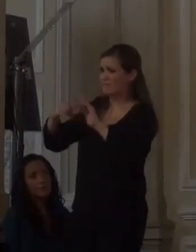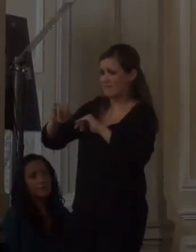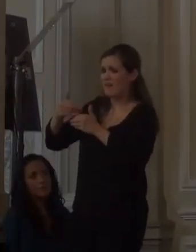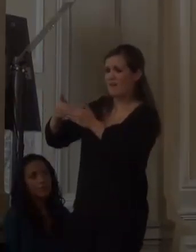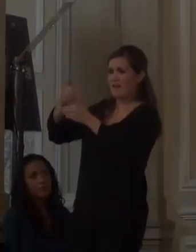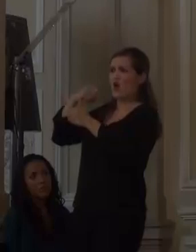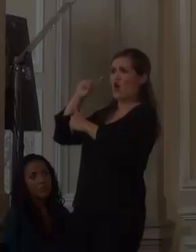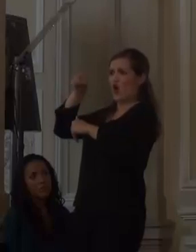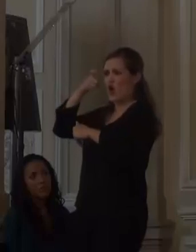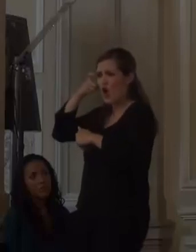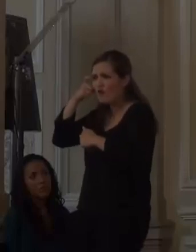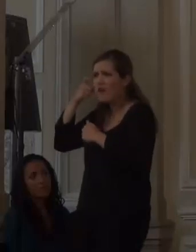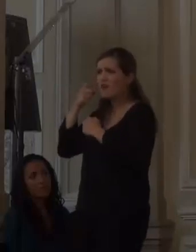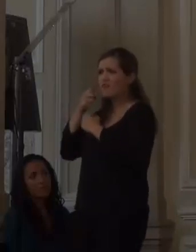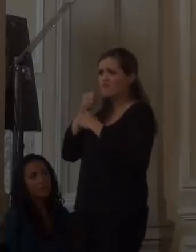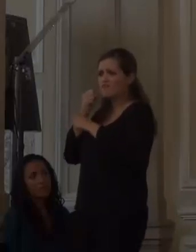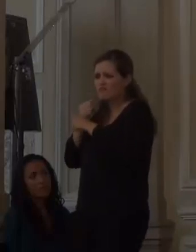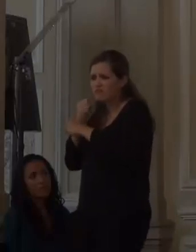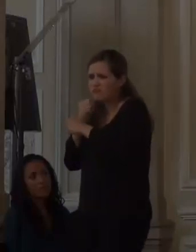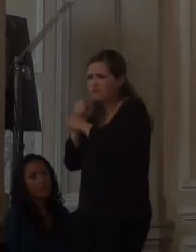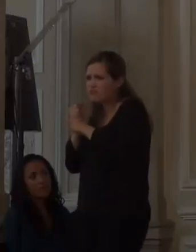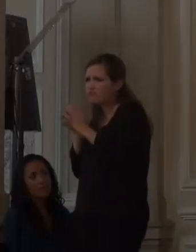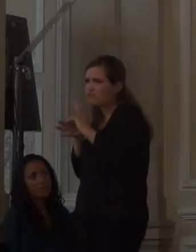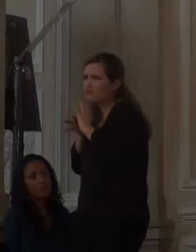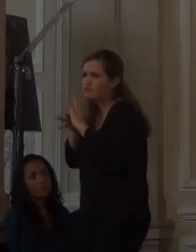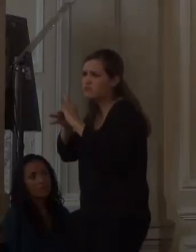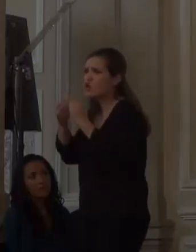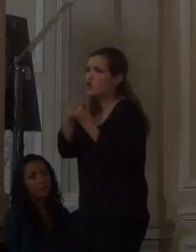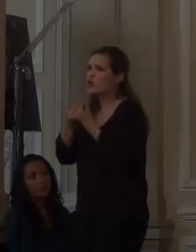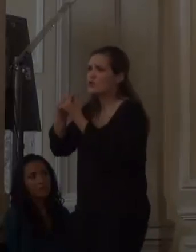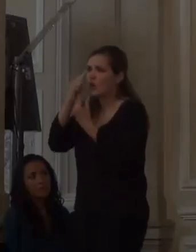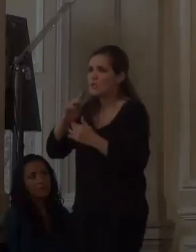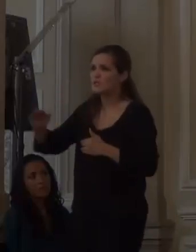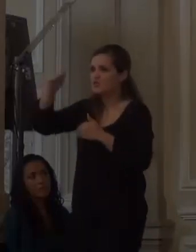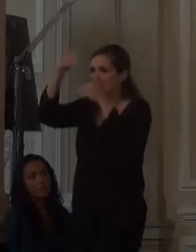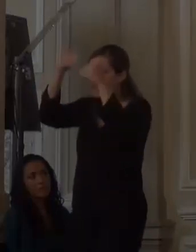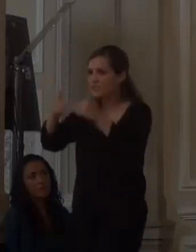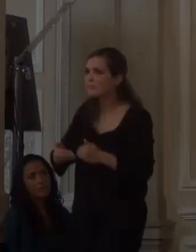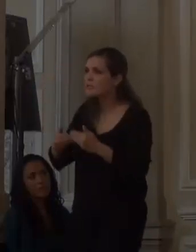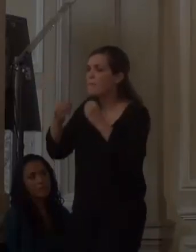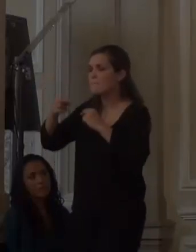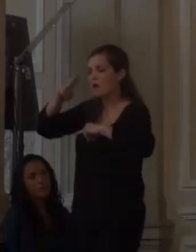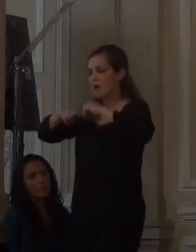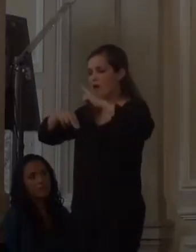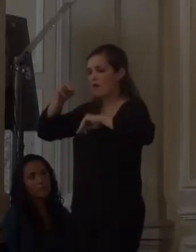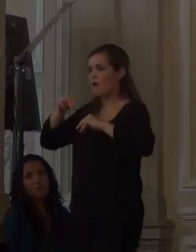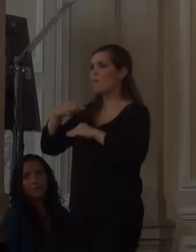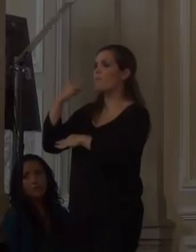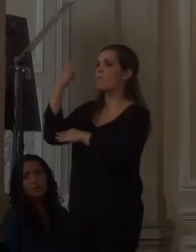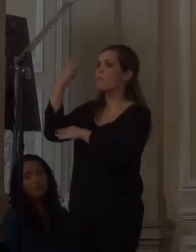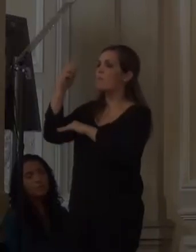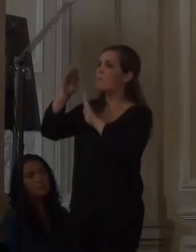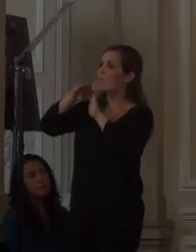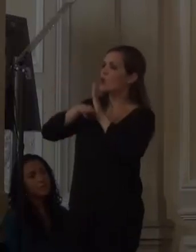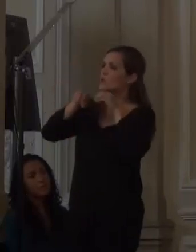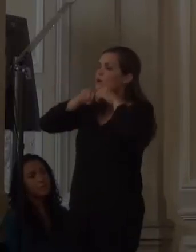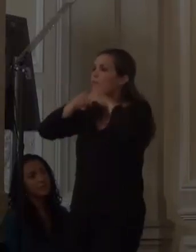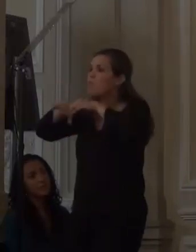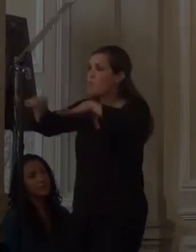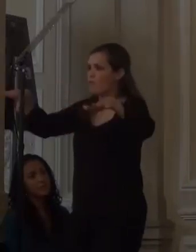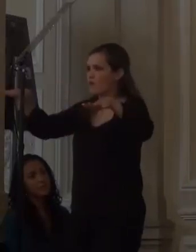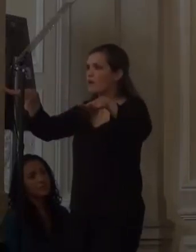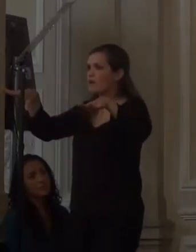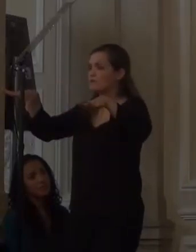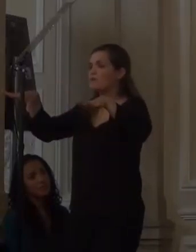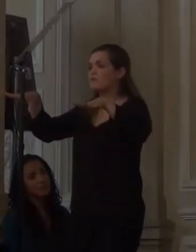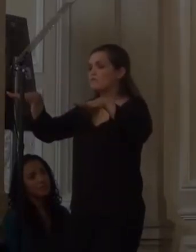trabajando con el Consejo Nacional de Discapacidad en la construcción de la política pública del sector, que debe estar lista, como aquí